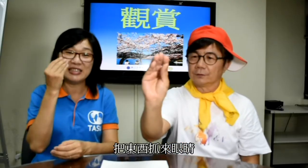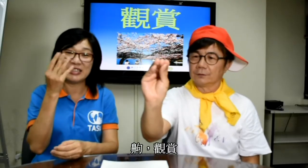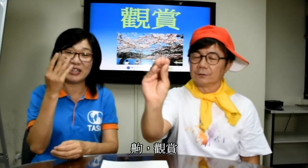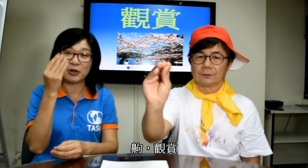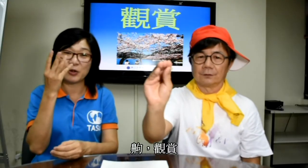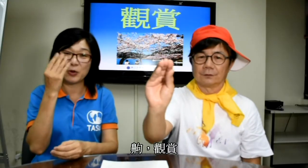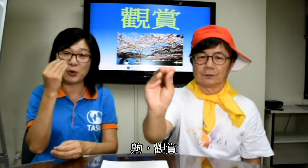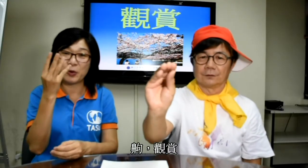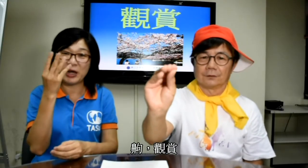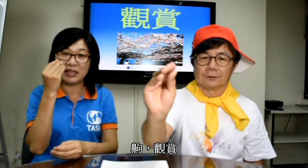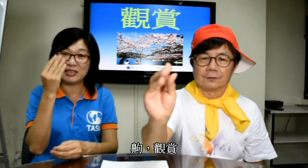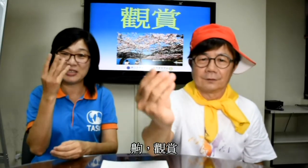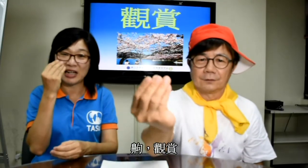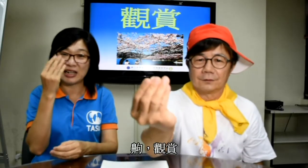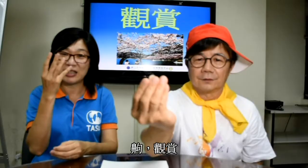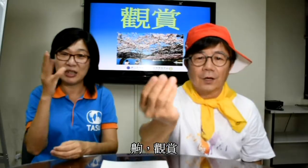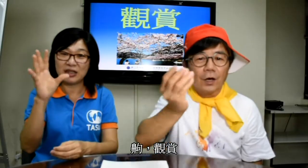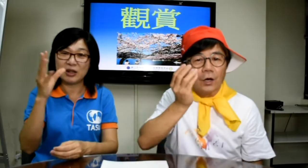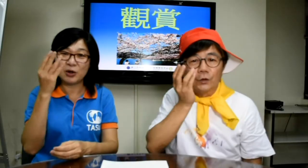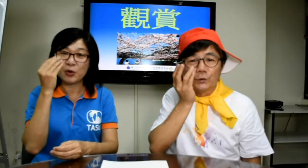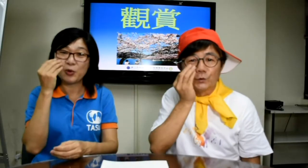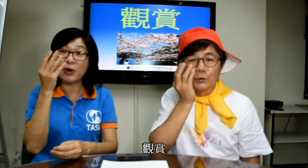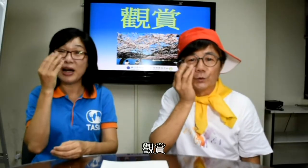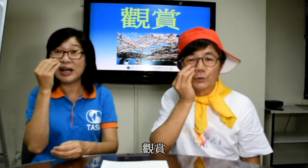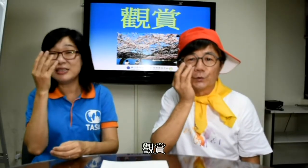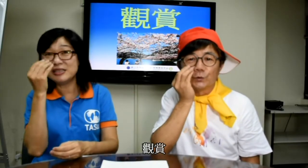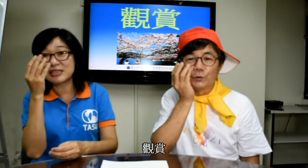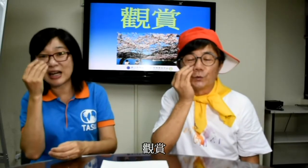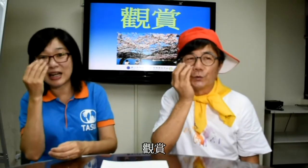好，观赏，观赏，